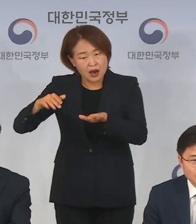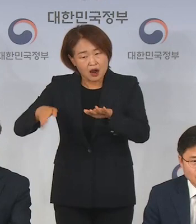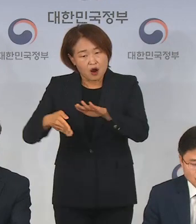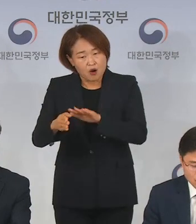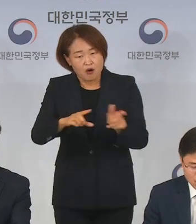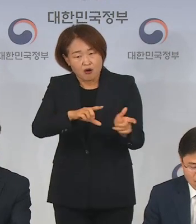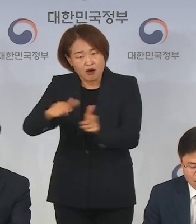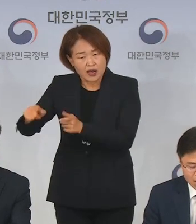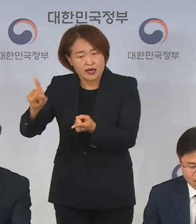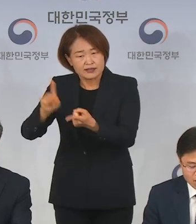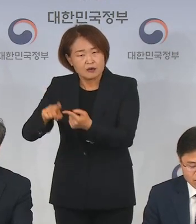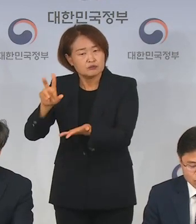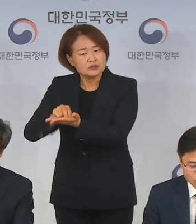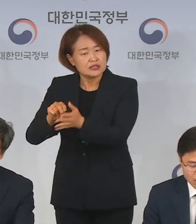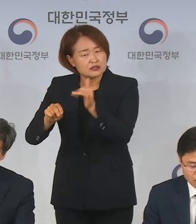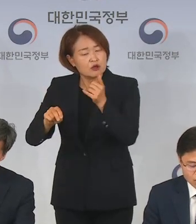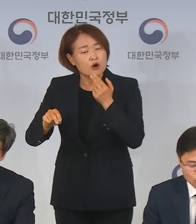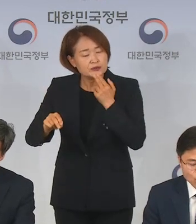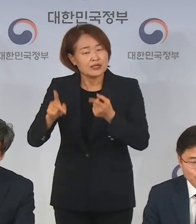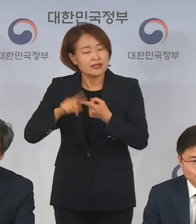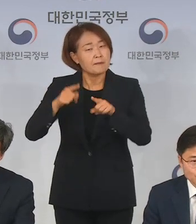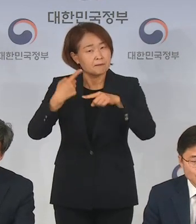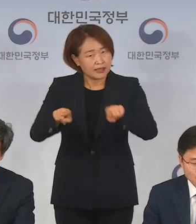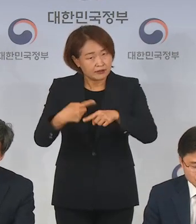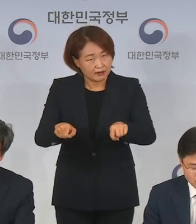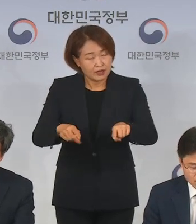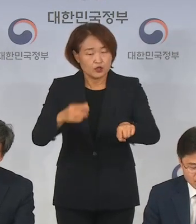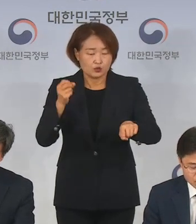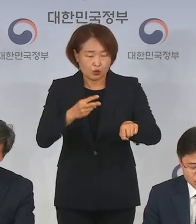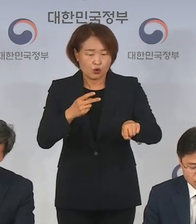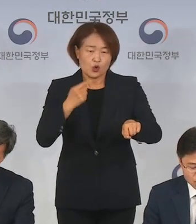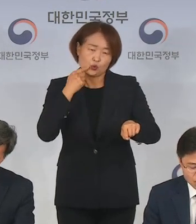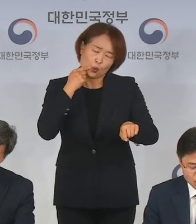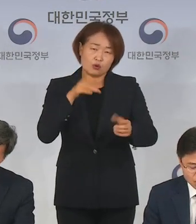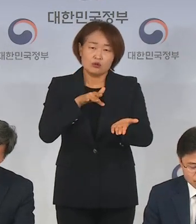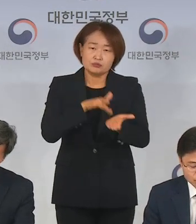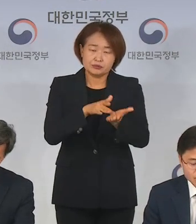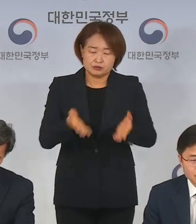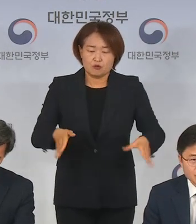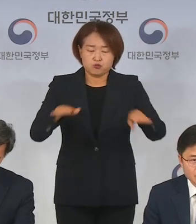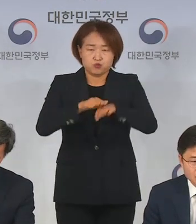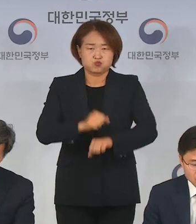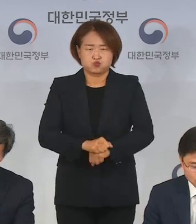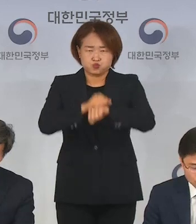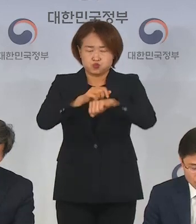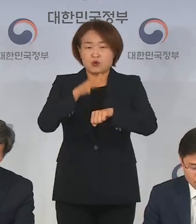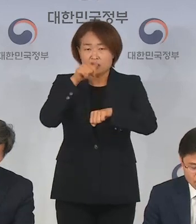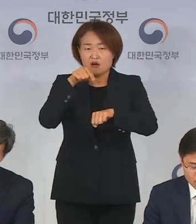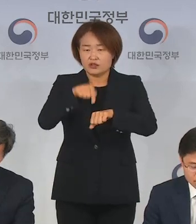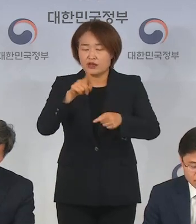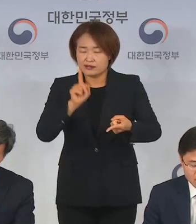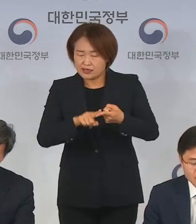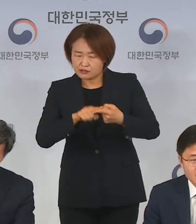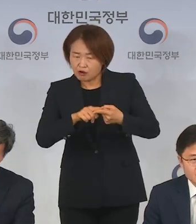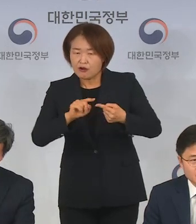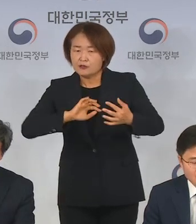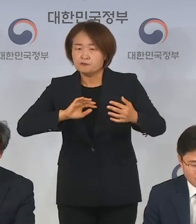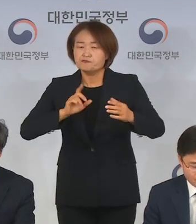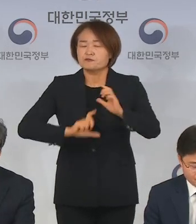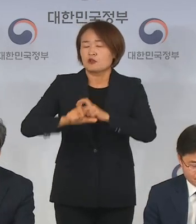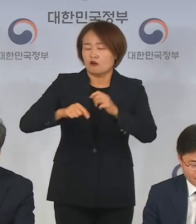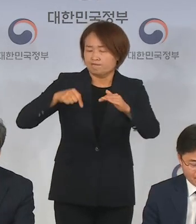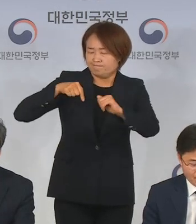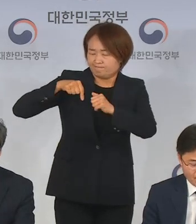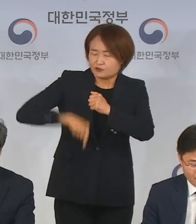방사선 환경영향평가 그리고 탱크 오염수 분석값 등에 대해서 심층적인 논의를 진행할